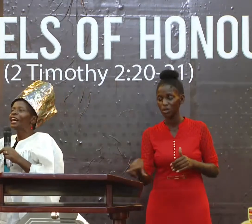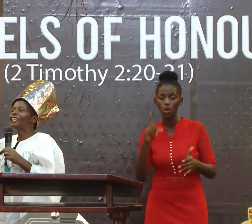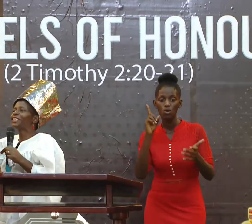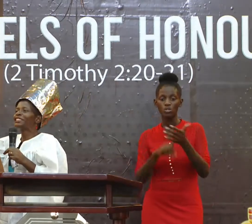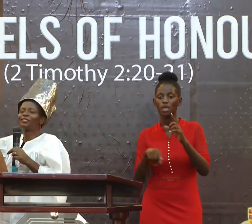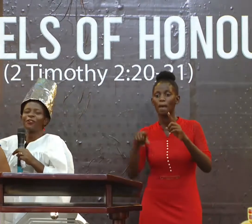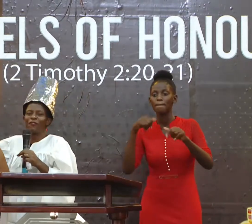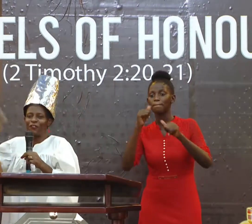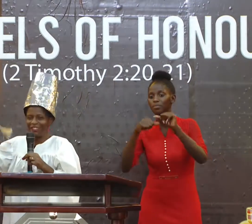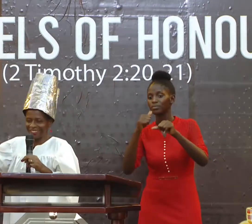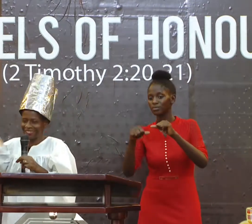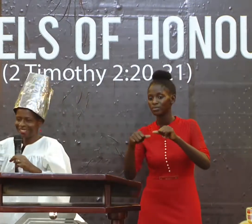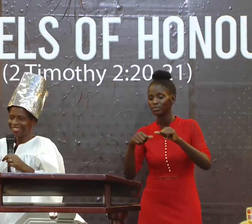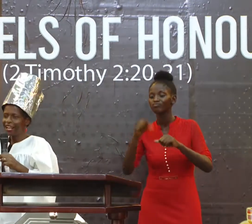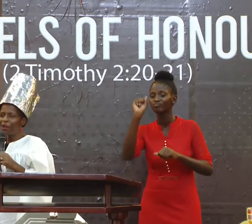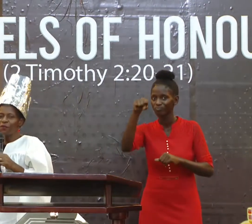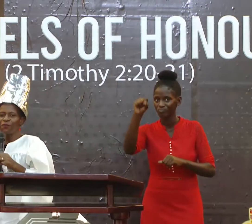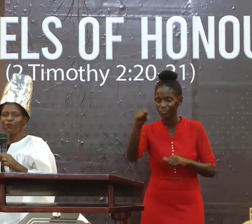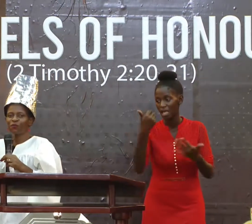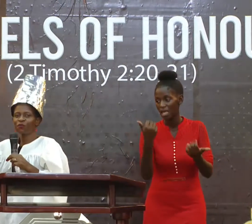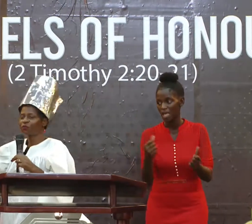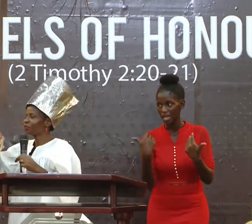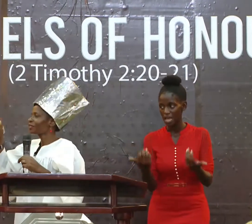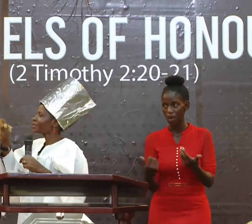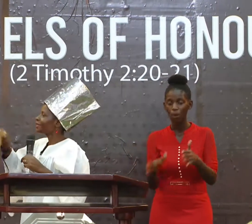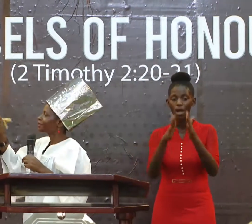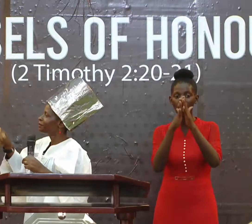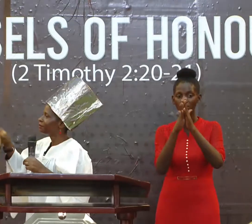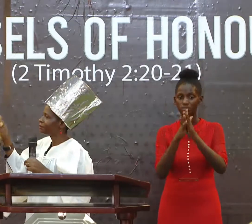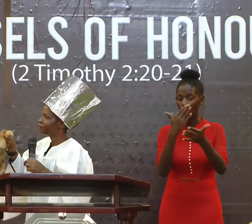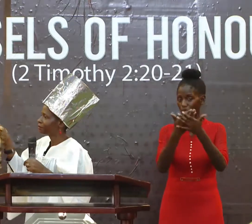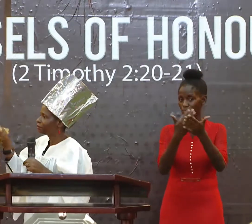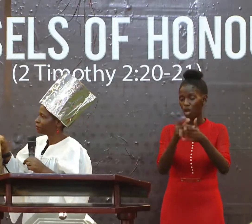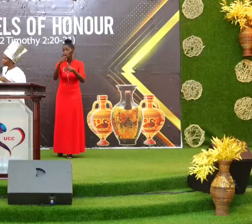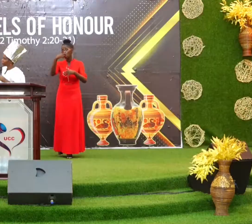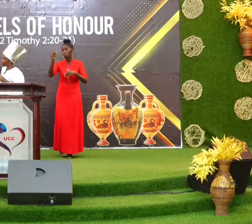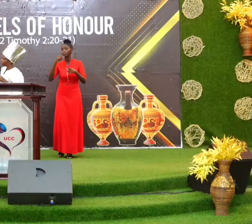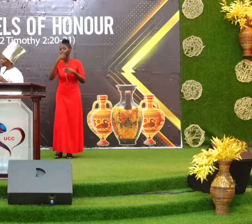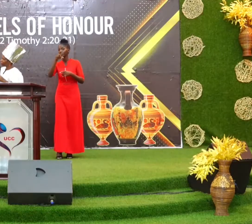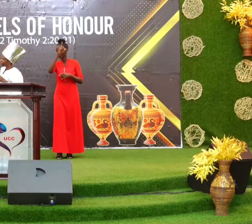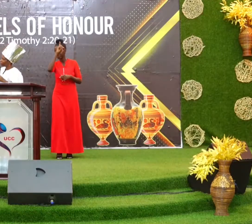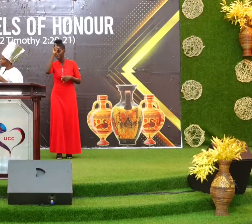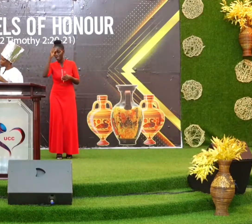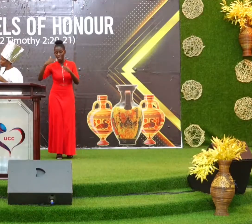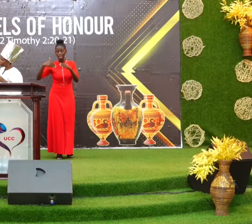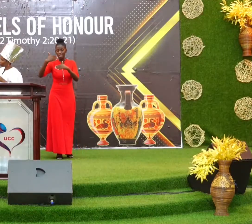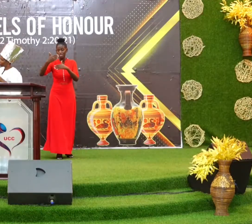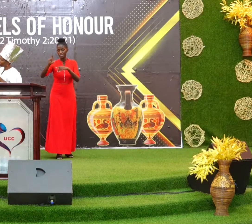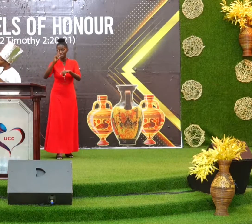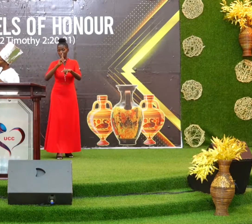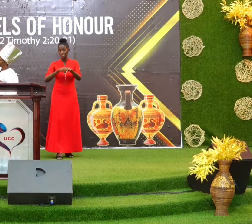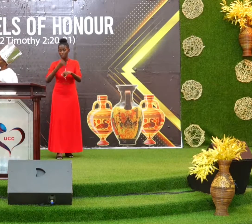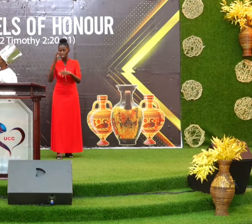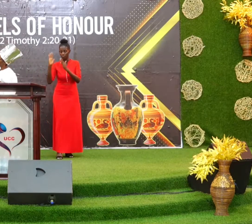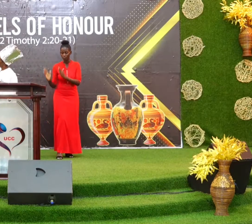kyekyo kaakati nkusaba genda ogambe kabaka omulundi omulala bw'abanga ategeka emikolo